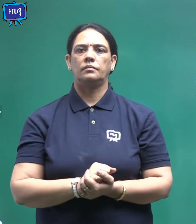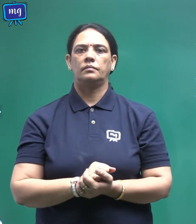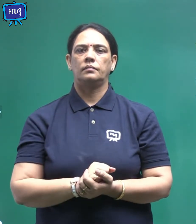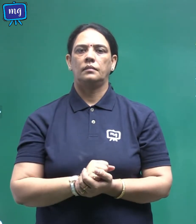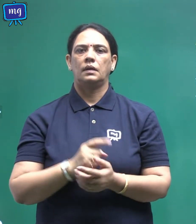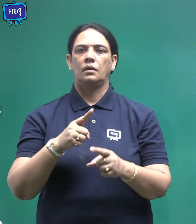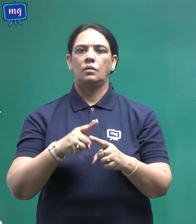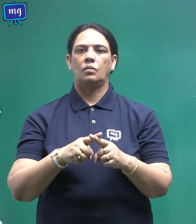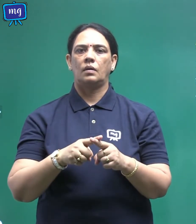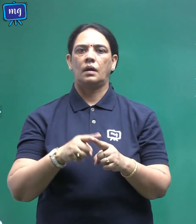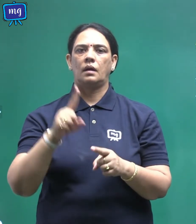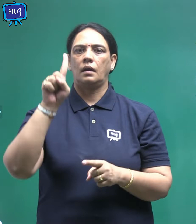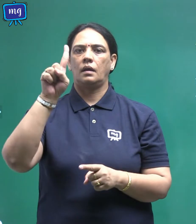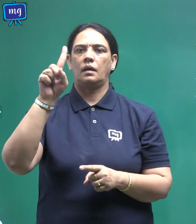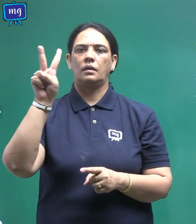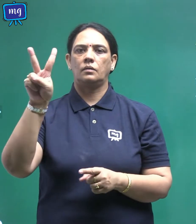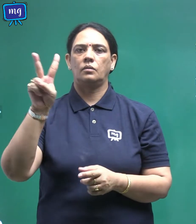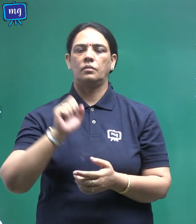गुणा 12